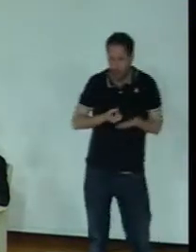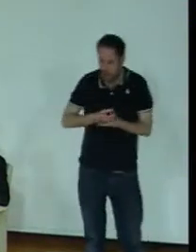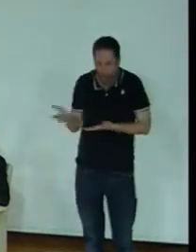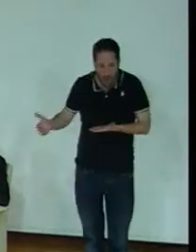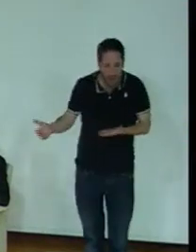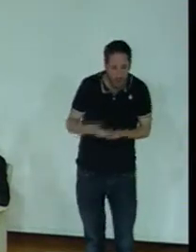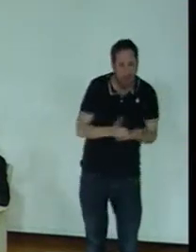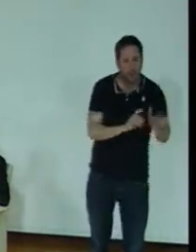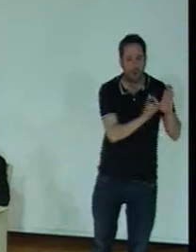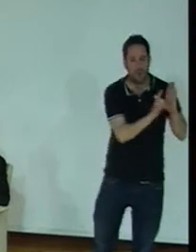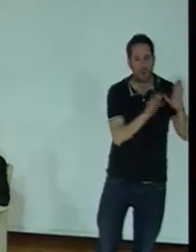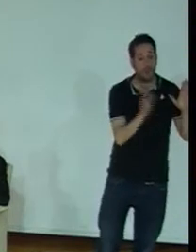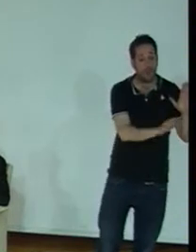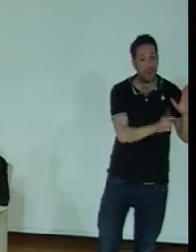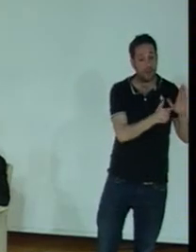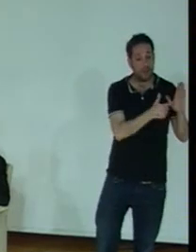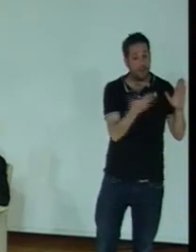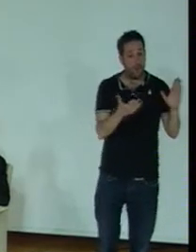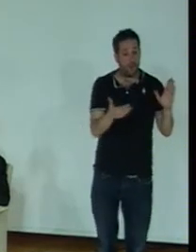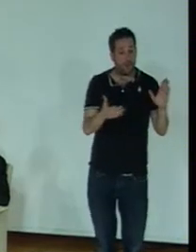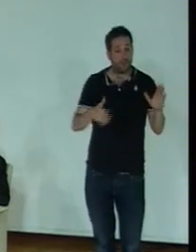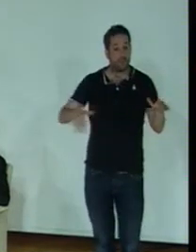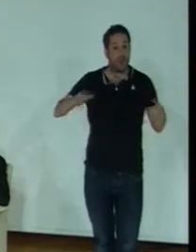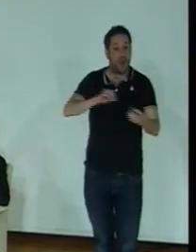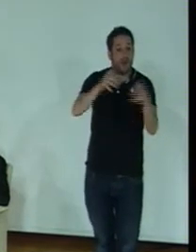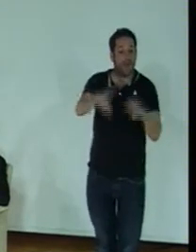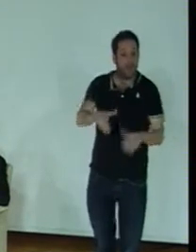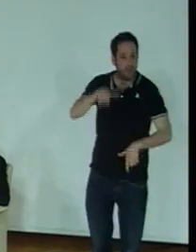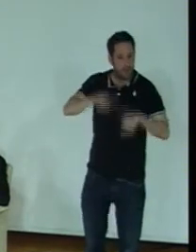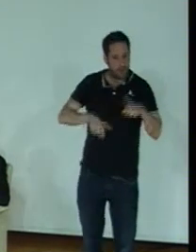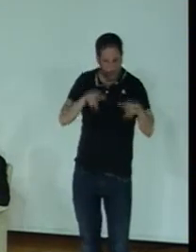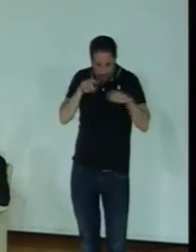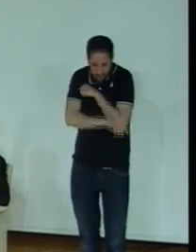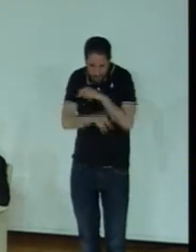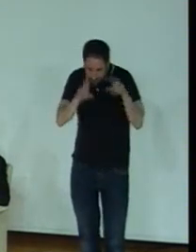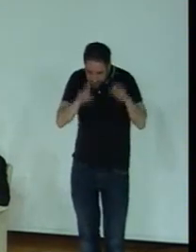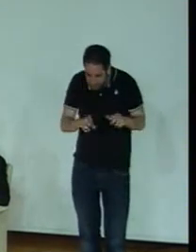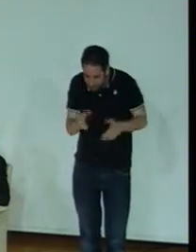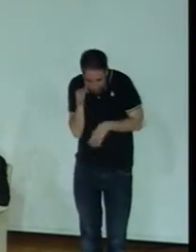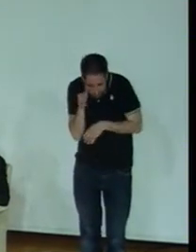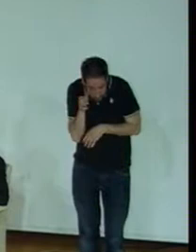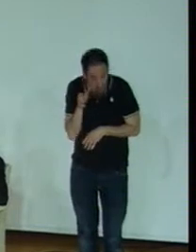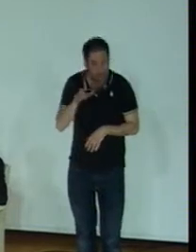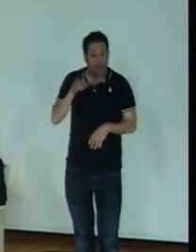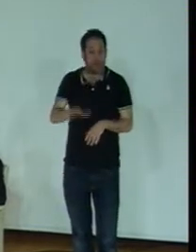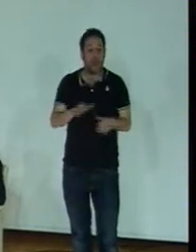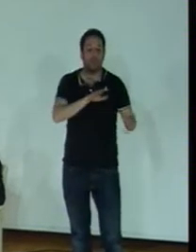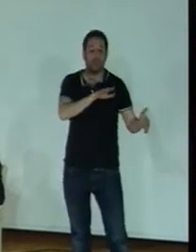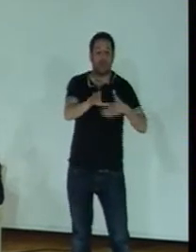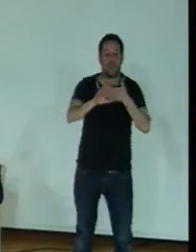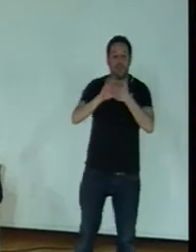qui institue l'écoute globale sur Internet. Il y a des gens qui utilisent le